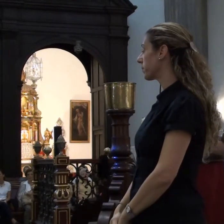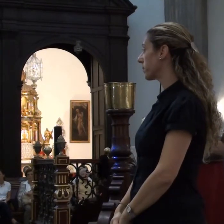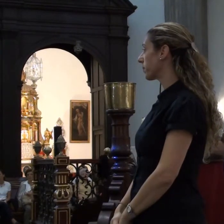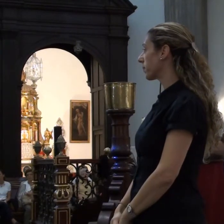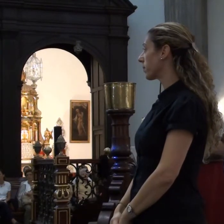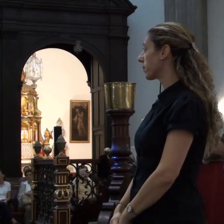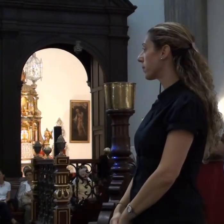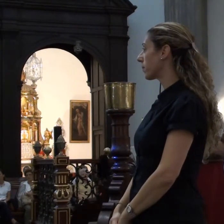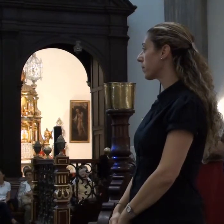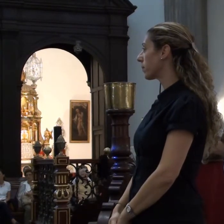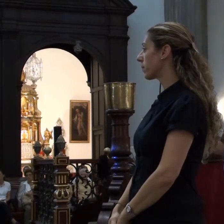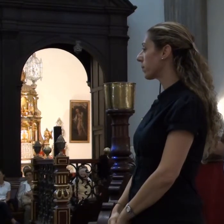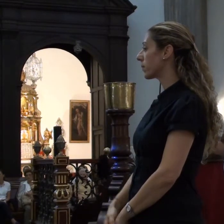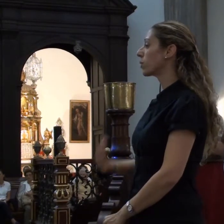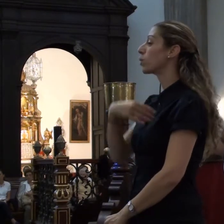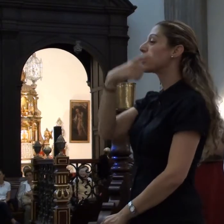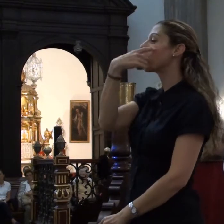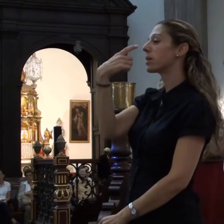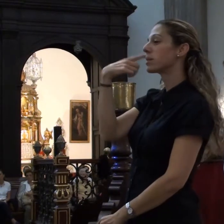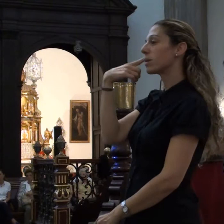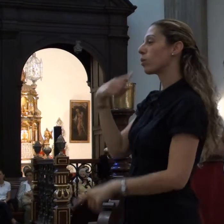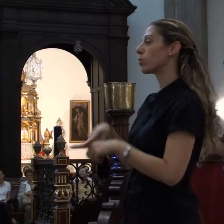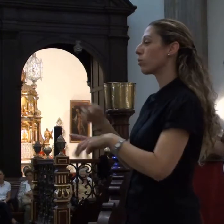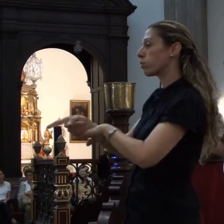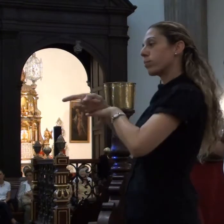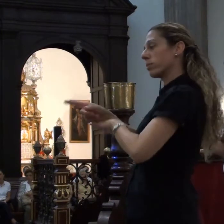hacer testigos no inquisidores